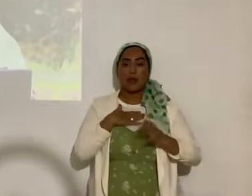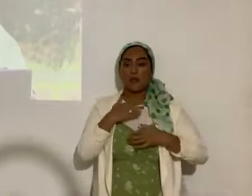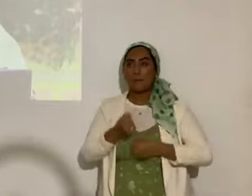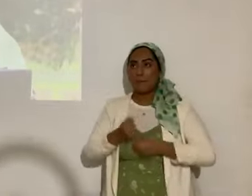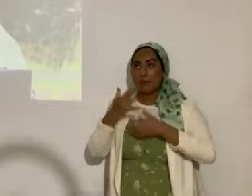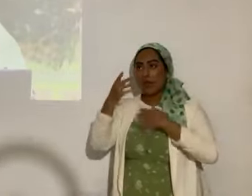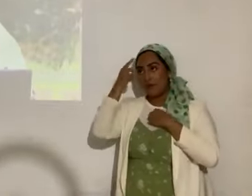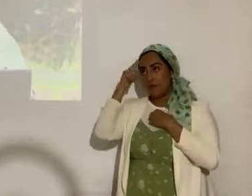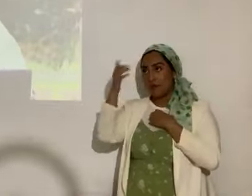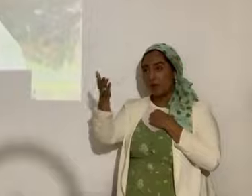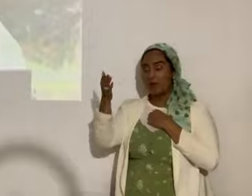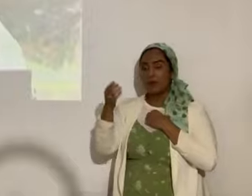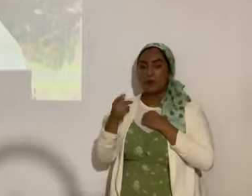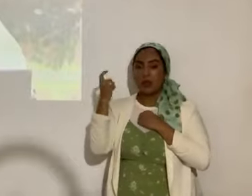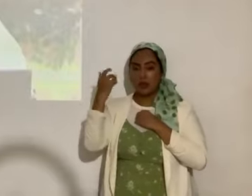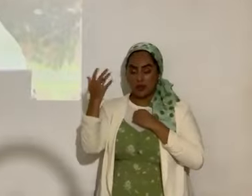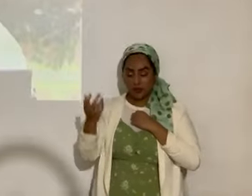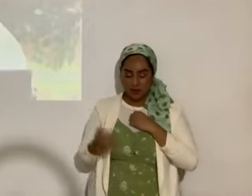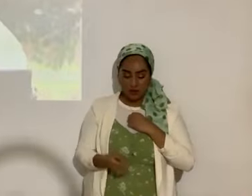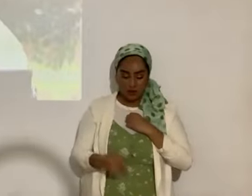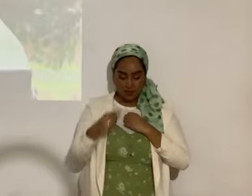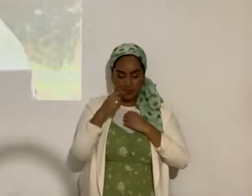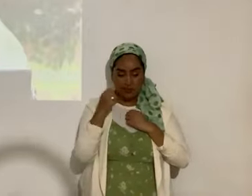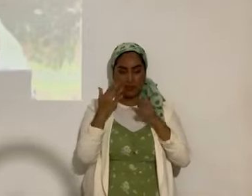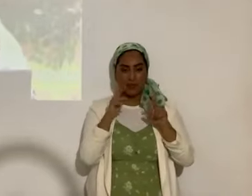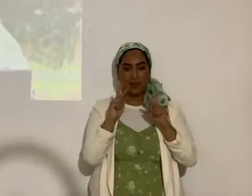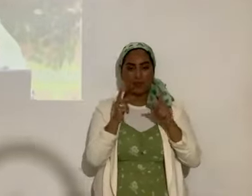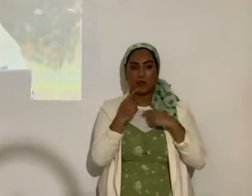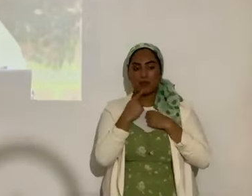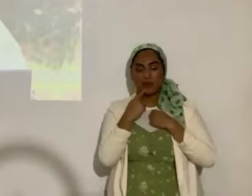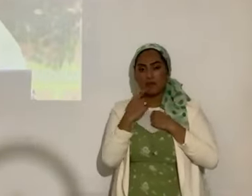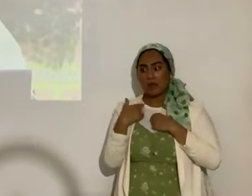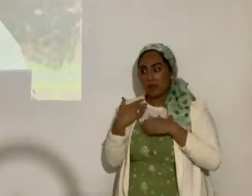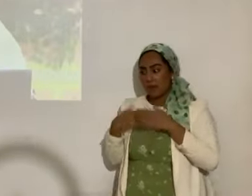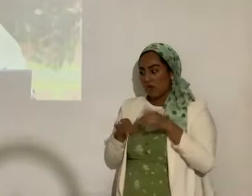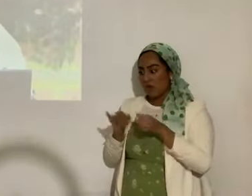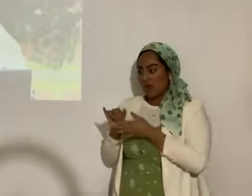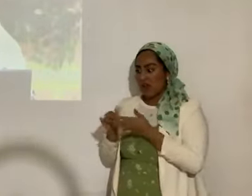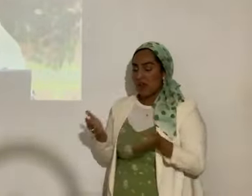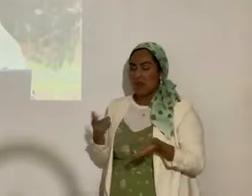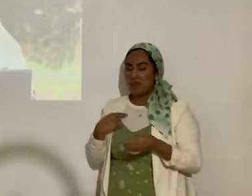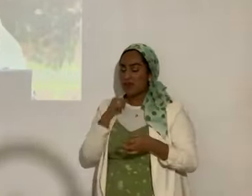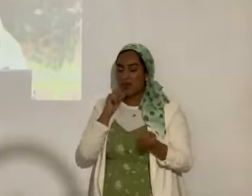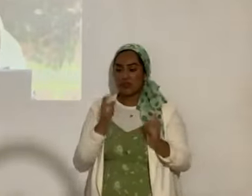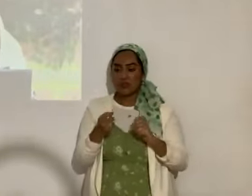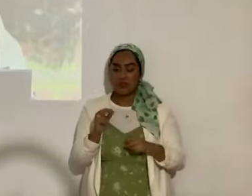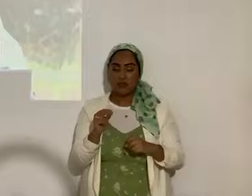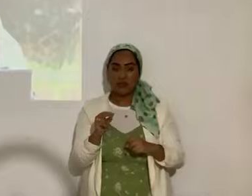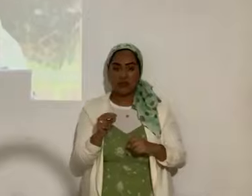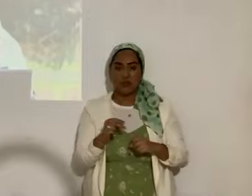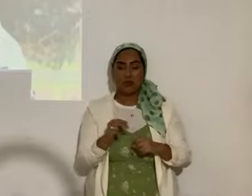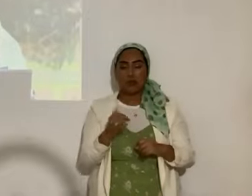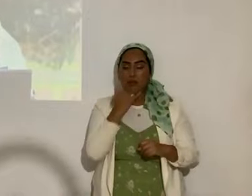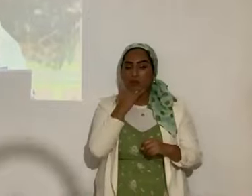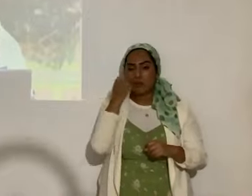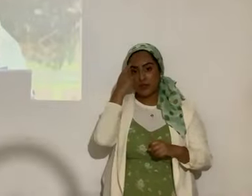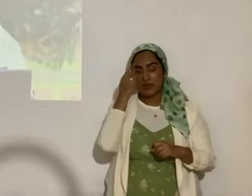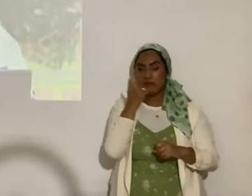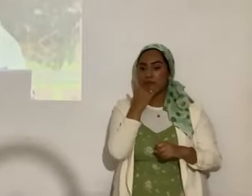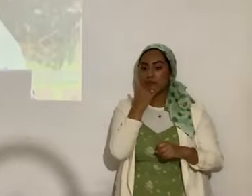a ti Aleluya porque muchas personas dicen yo así nací no voy a cambiar es un mal pensamiento